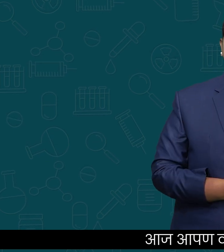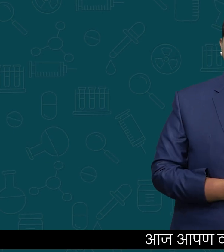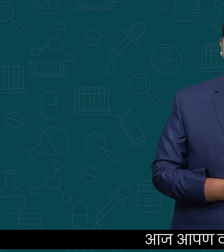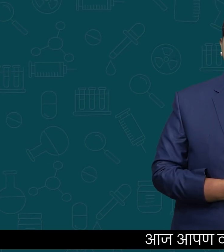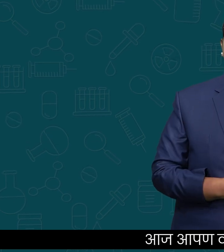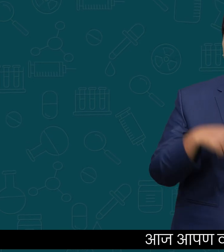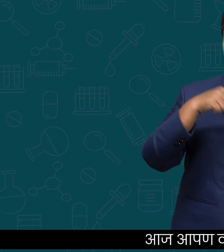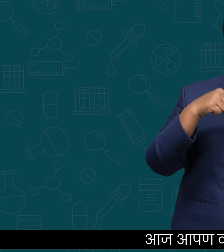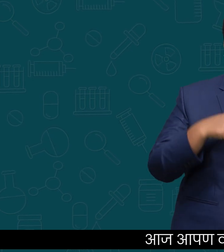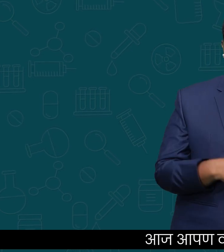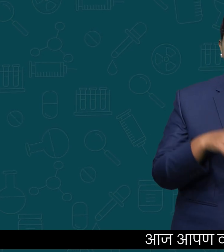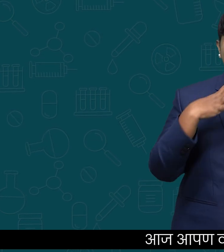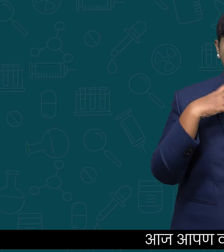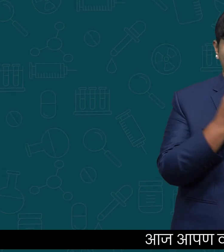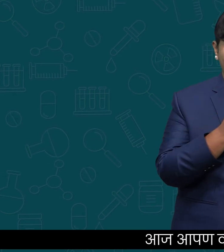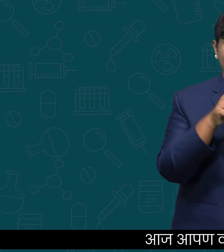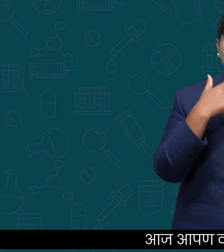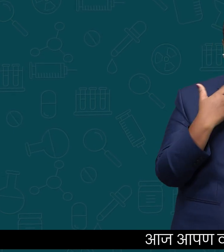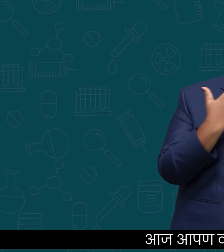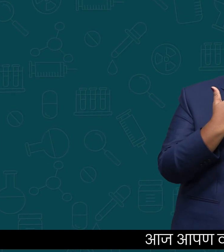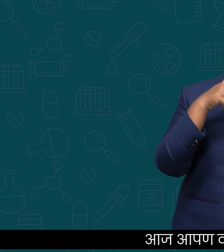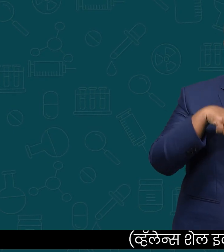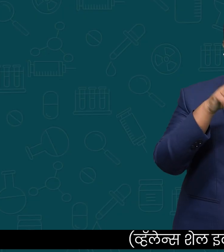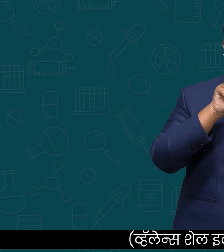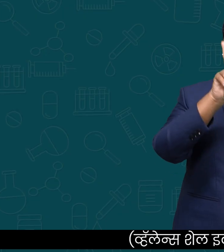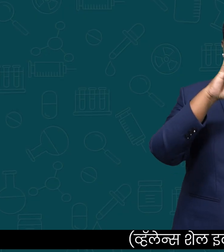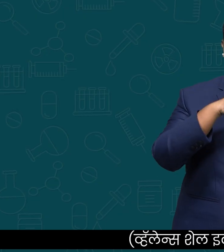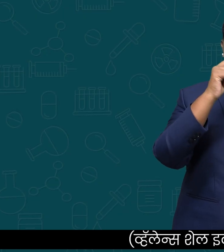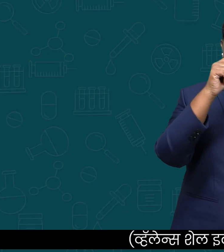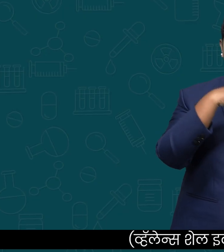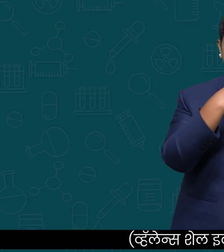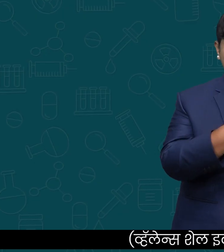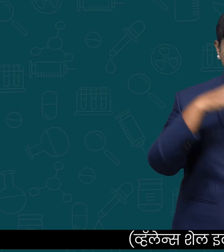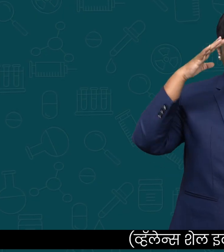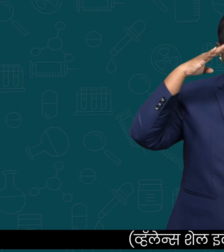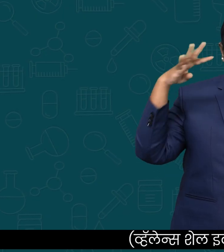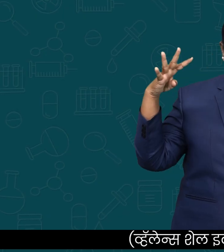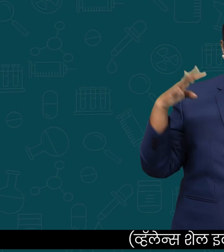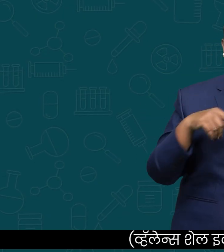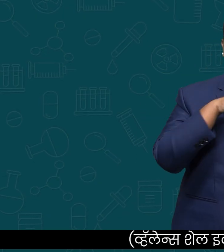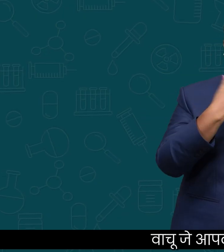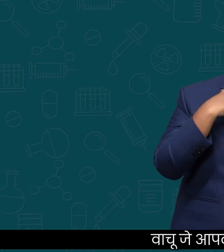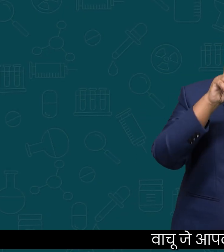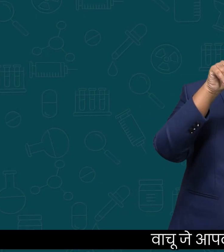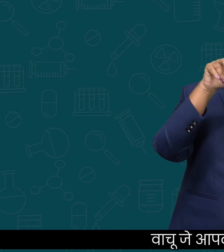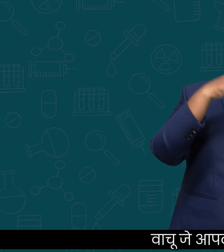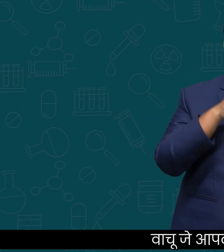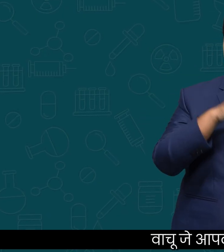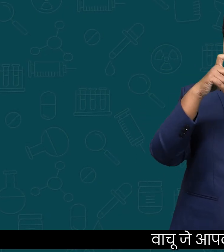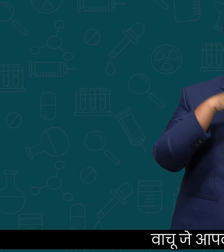आज आपण VSPR सिद्धांत, व्हॅलेन्स शेल इलेक्ट्रॉन पेअर रिपल्शन वाचू, जे आपल्याला